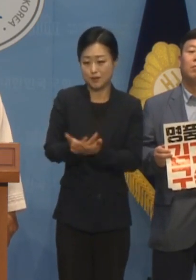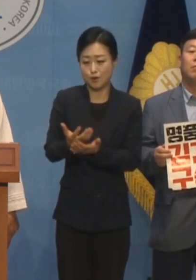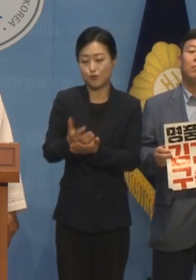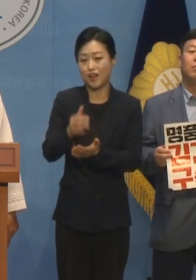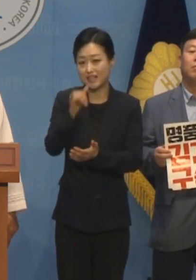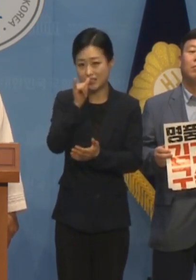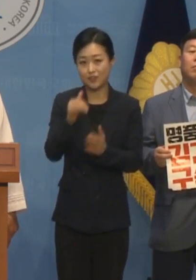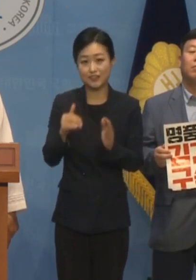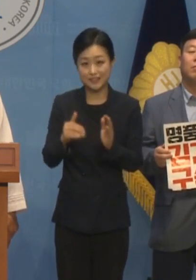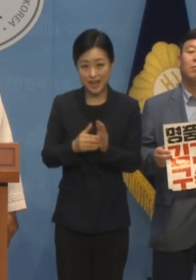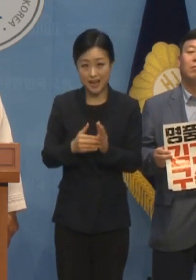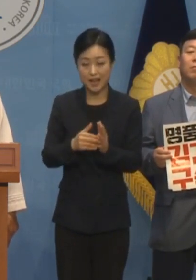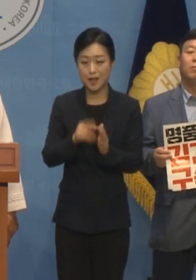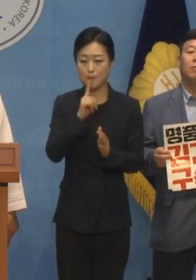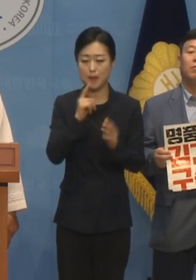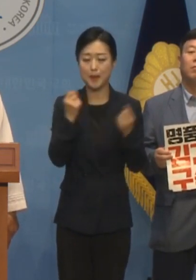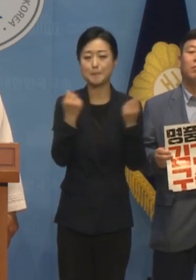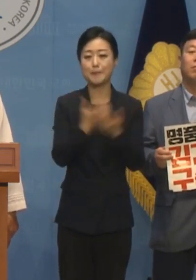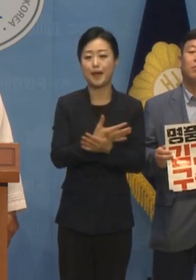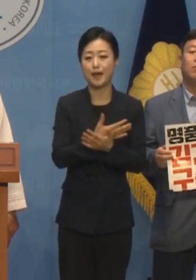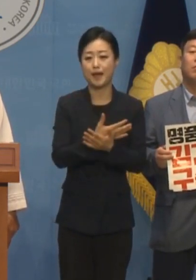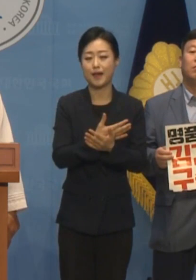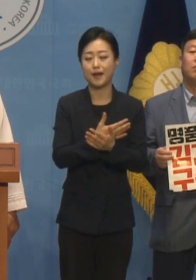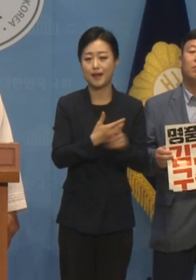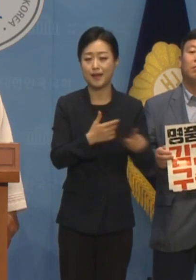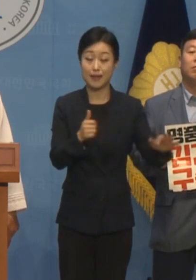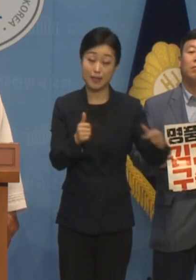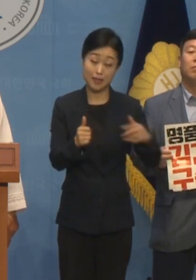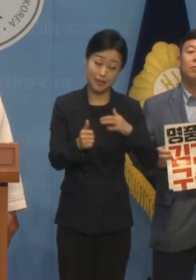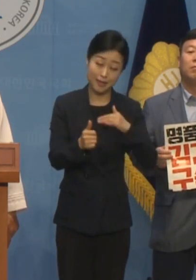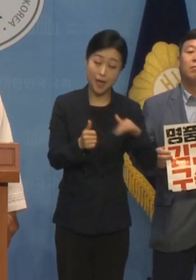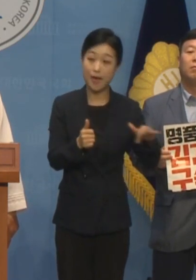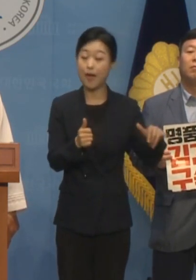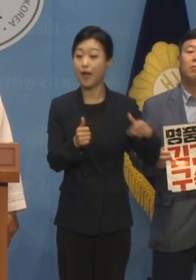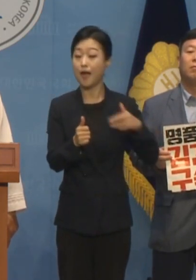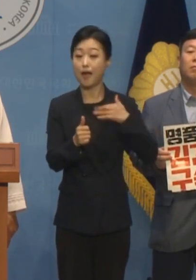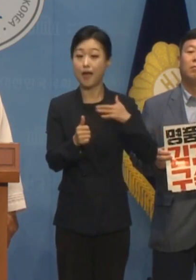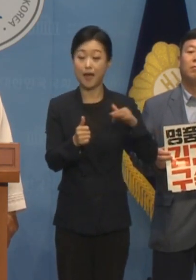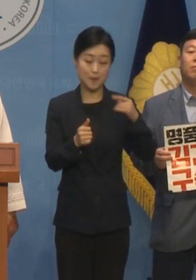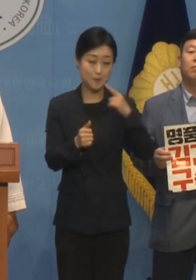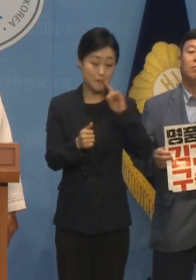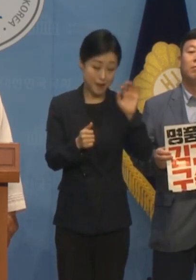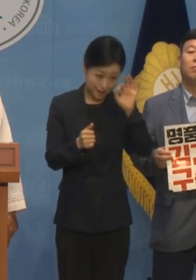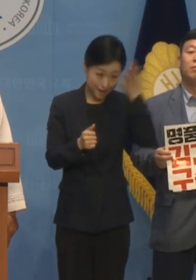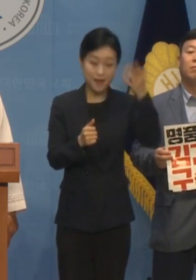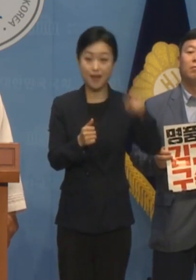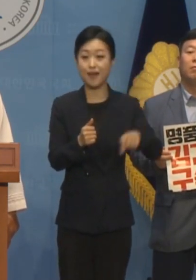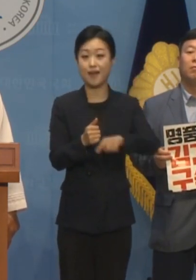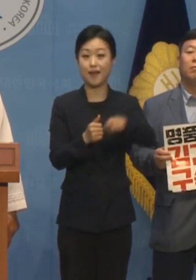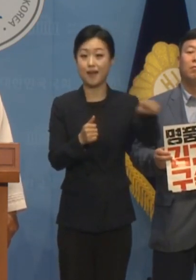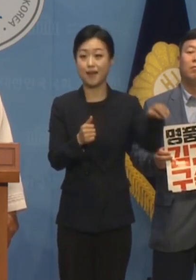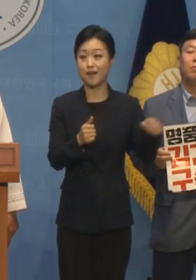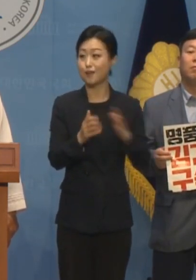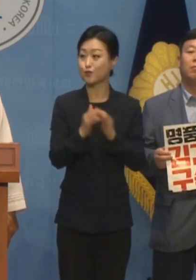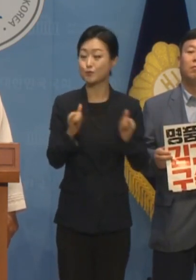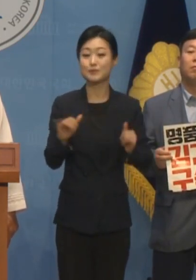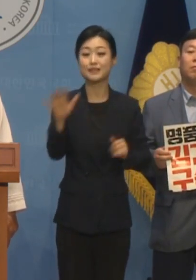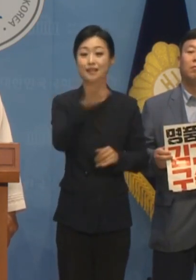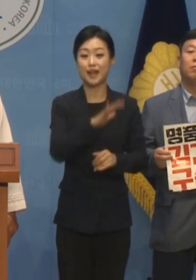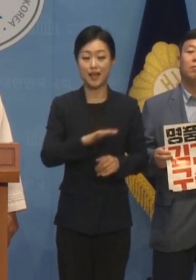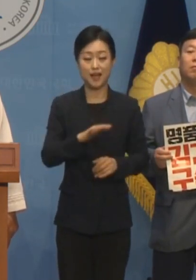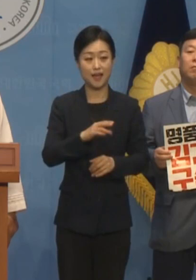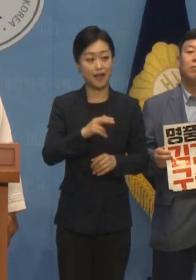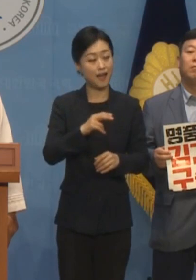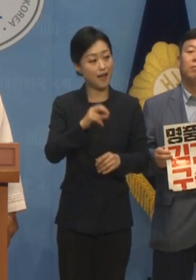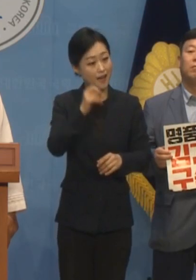들었다고 둘러대는 이런 그 김건희의 그 마술 같은 둔갑술은 우리 국민들을 기가